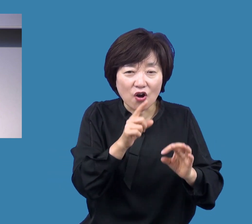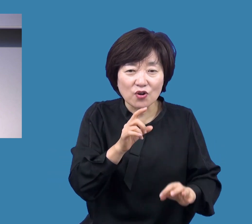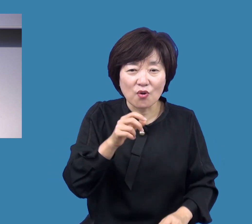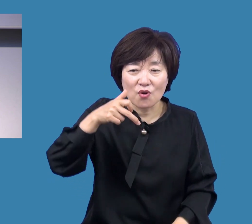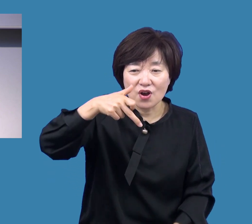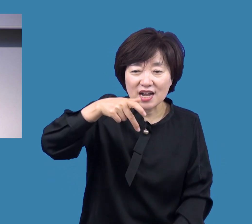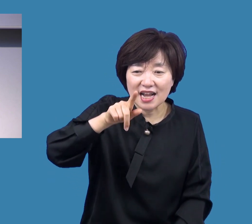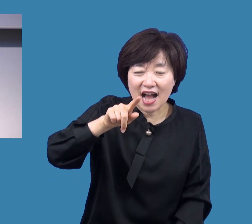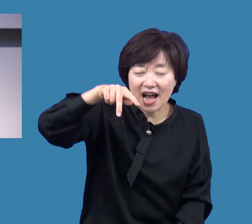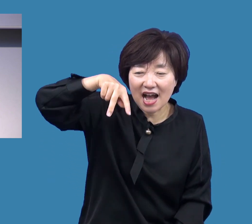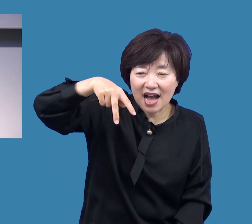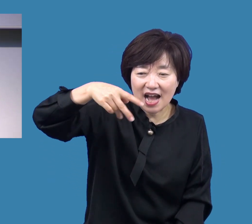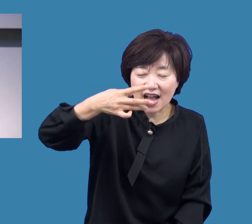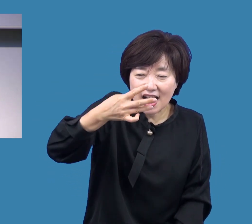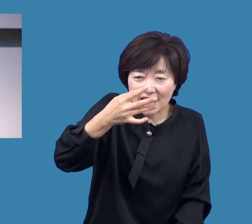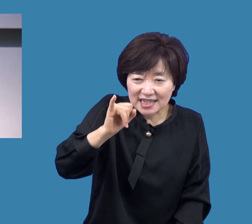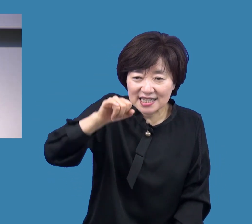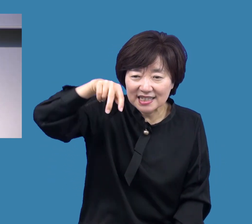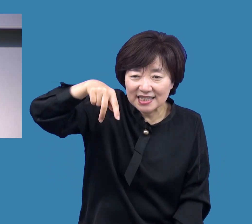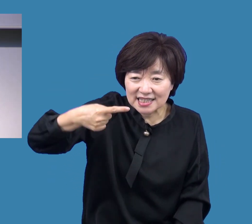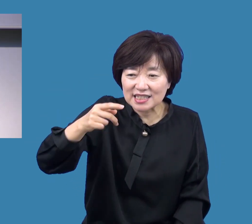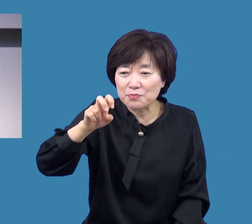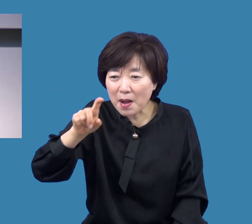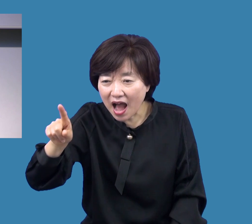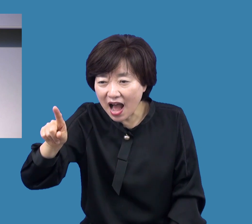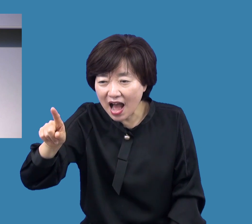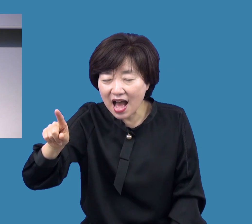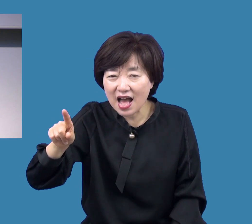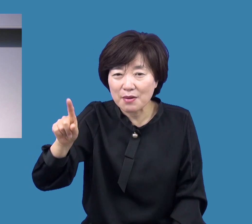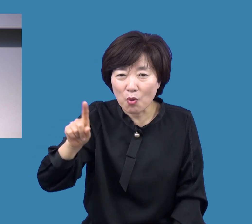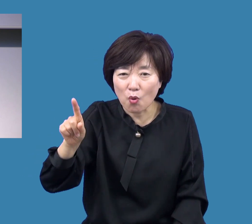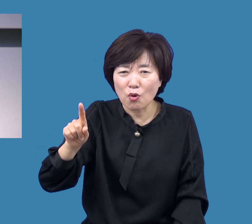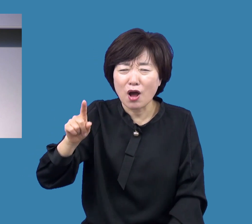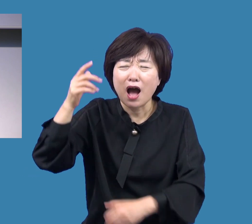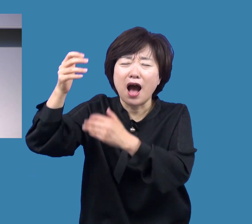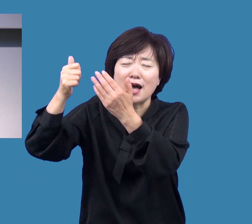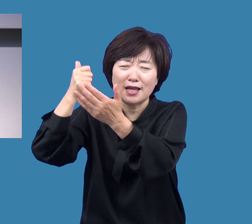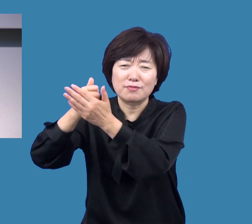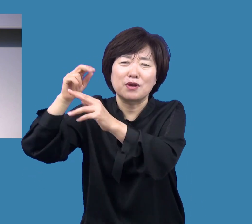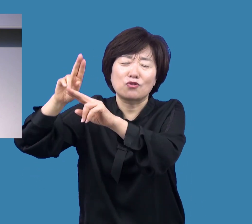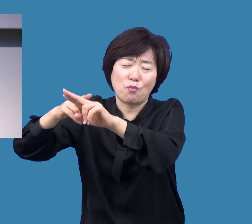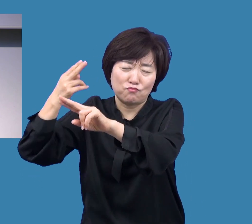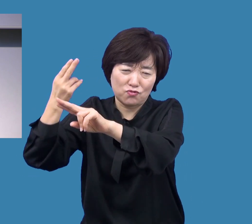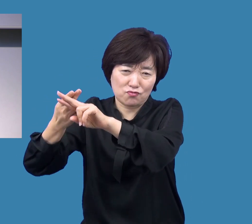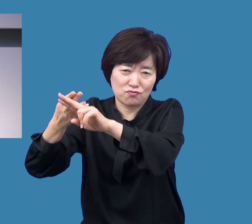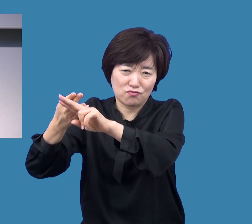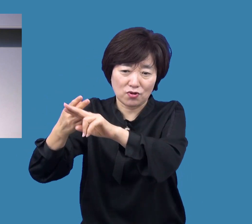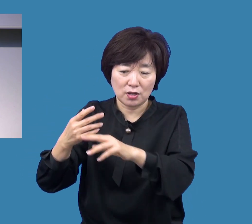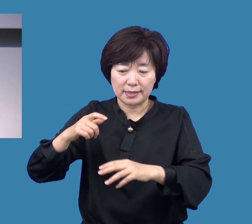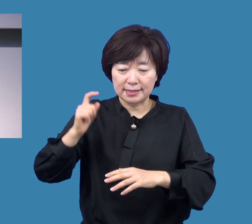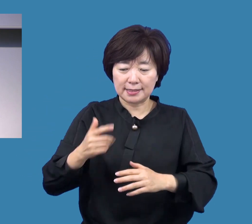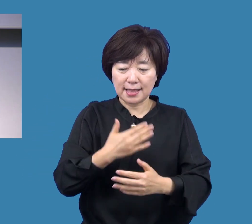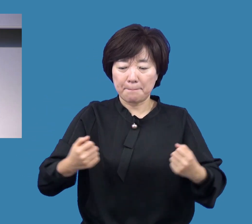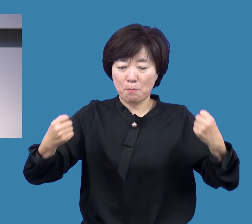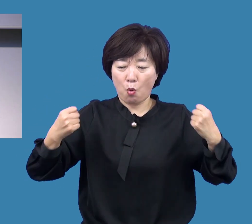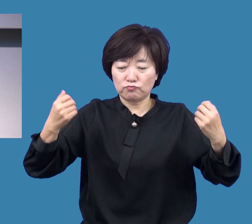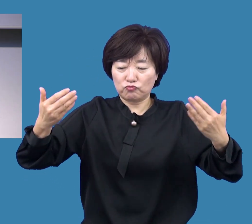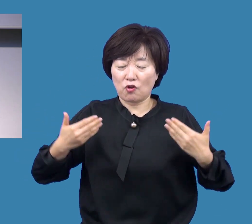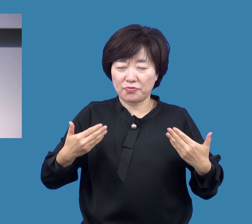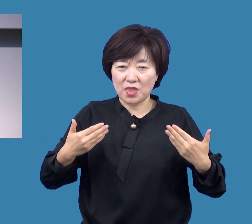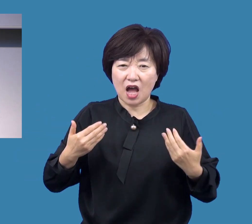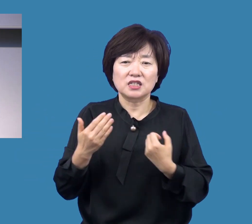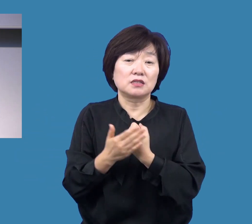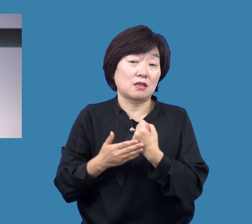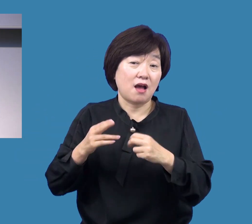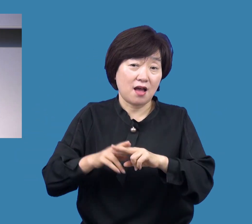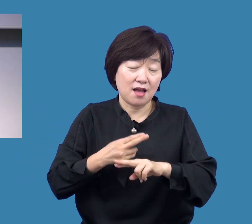뜻이에요. 기프트. 그러니까 하나님이 주신 게 다 은사예요. 그래서 우리에게 튼튼한 몸을 주셨다. 그럼 그게 뭐예요?